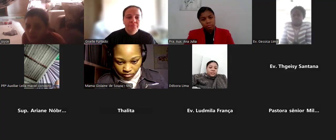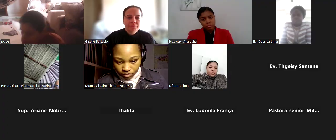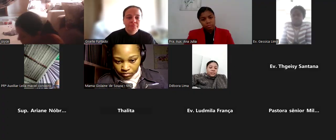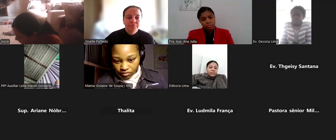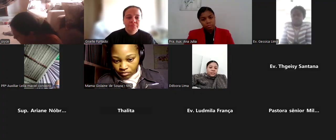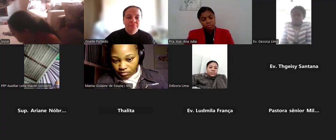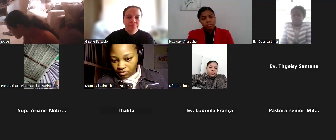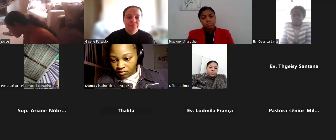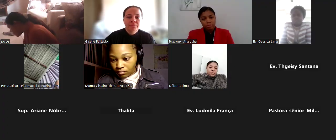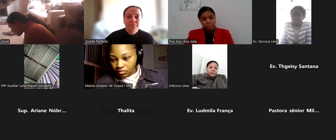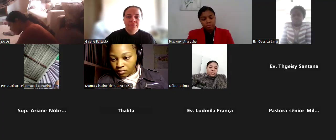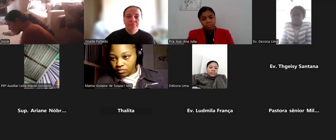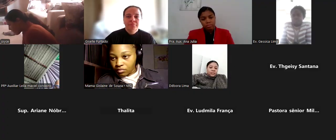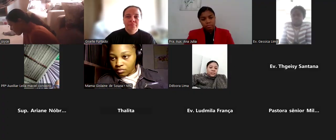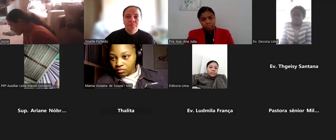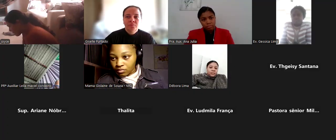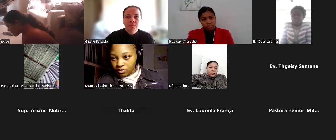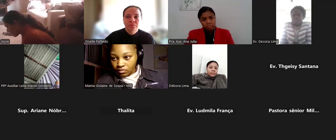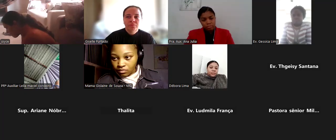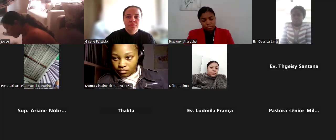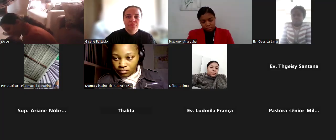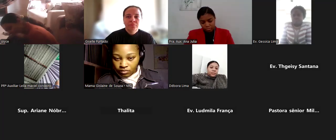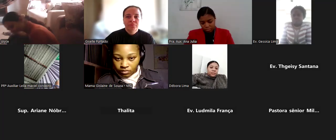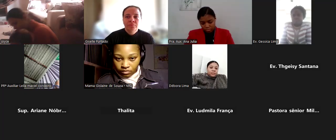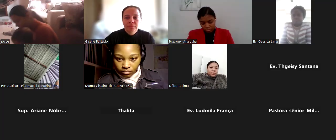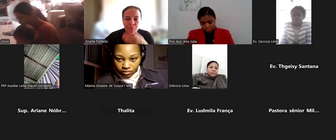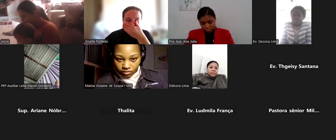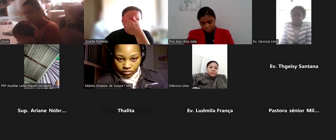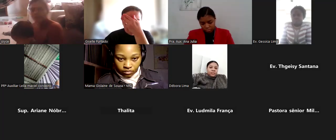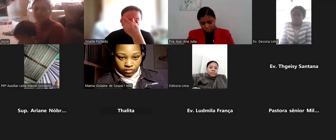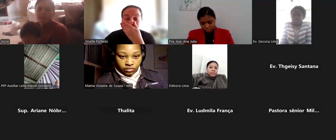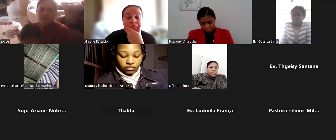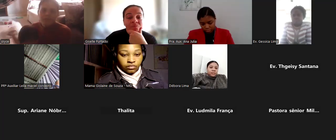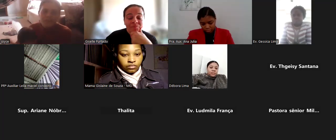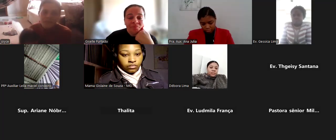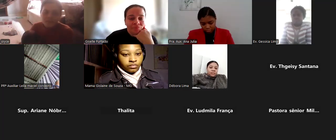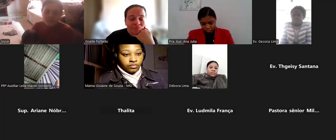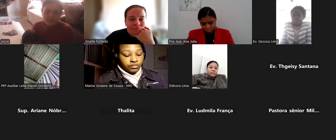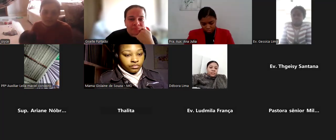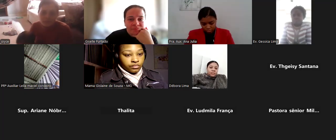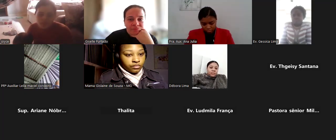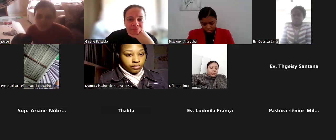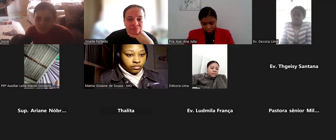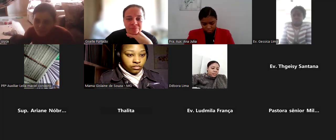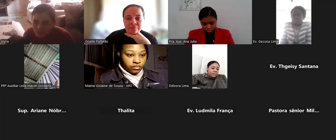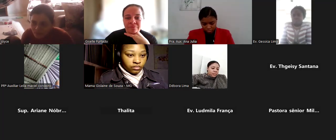exemplo, Guaraná, jacaré, então a sílaba forte, entendeu? Uhum. Sempre a gente vai aplicar uma